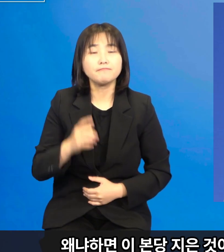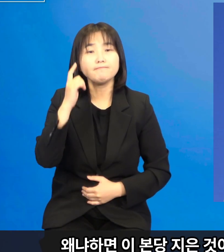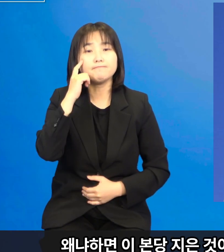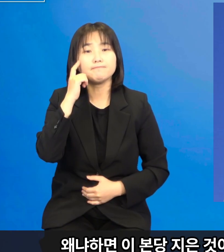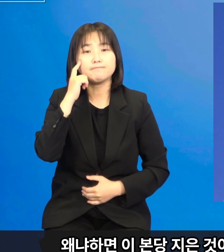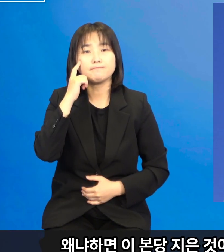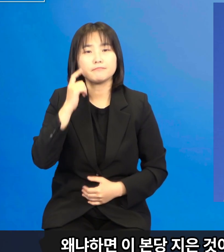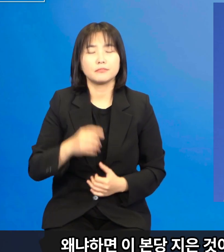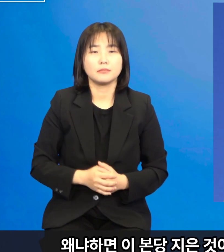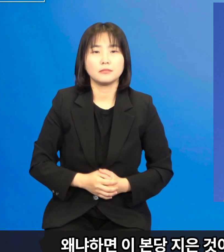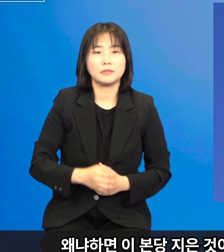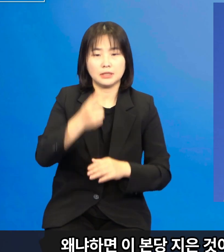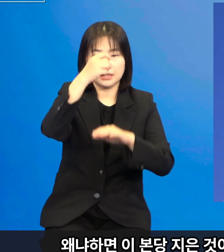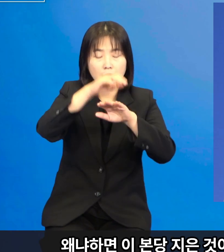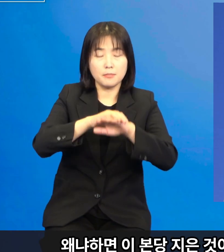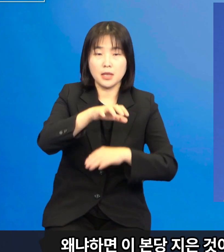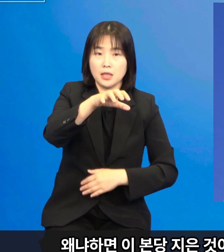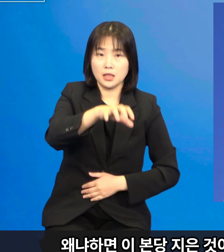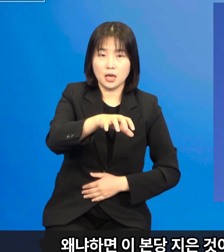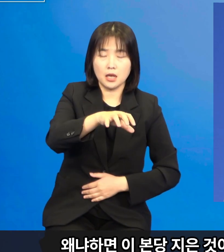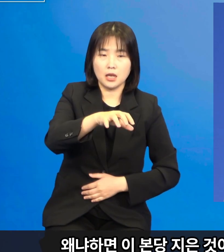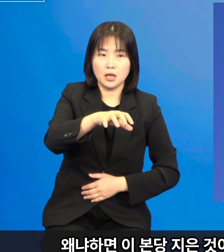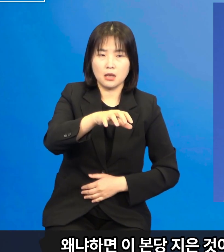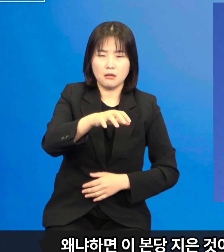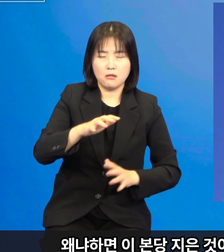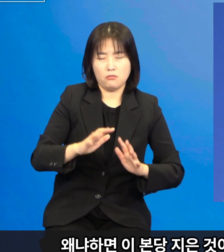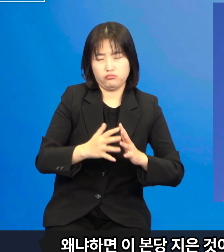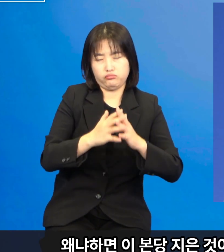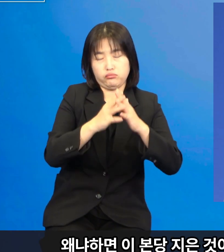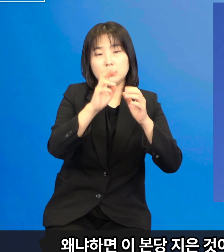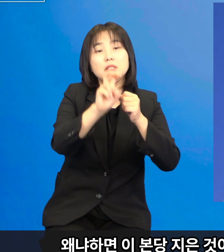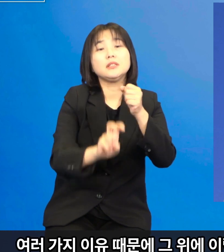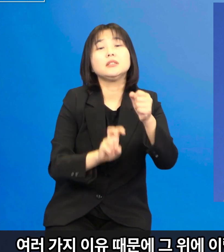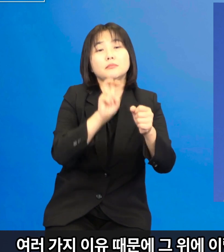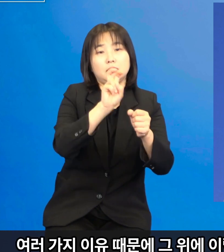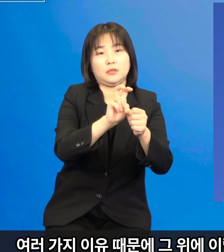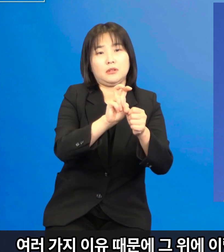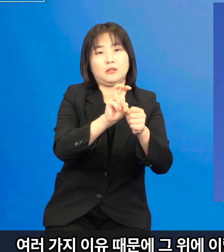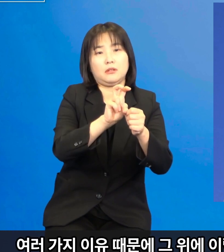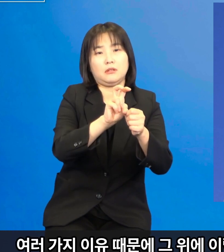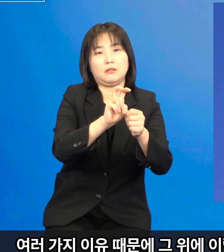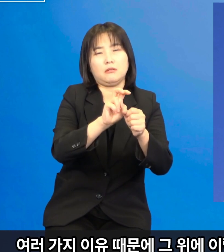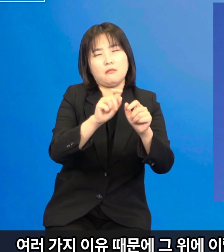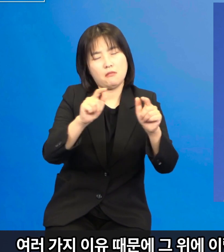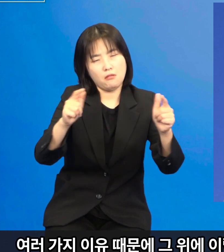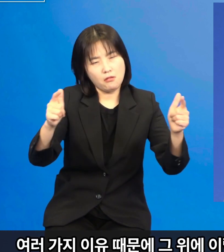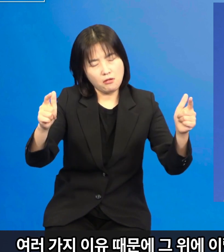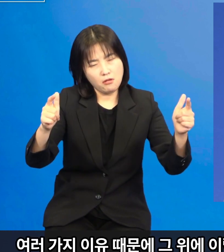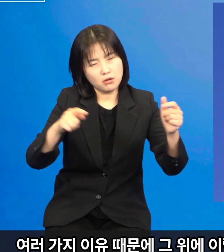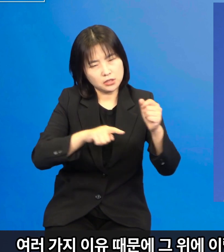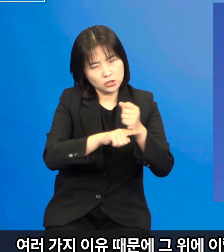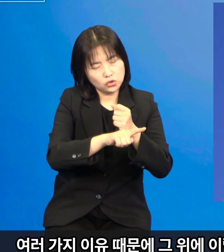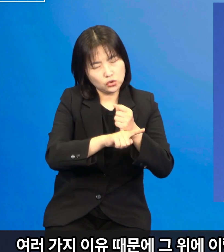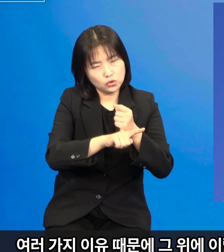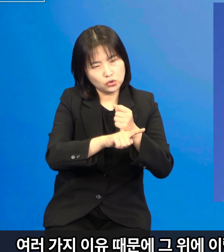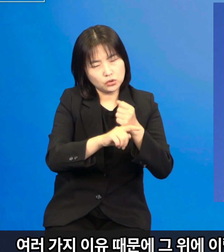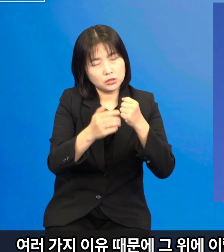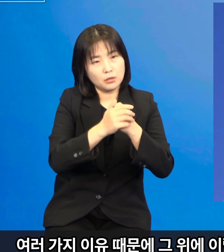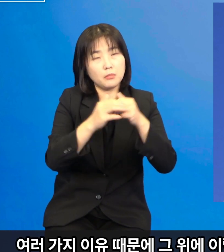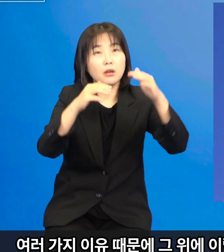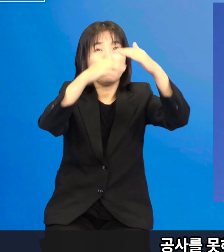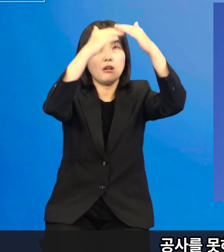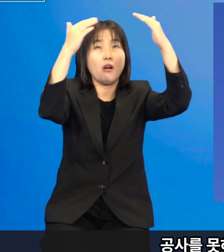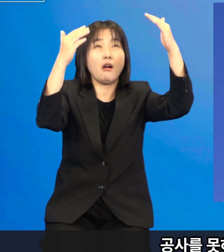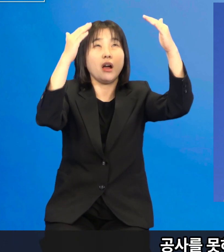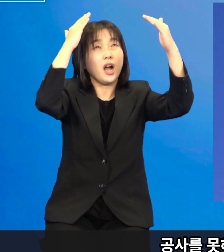왜냐하면 이 본당 지은 것이 이제 20년이 되어 가는데 여러 가지 이유 때문에 그 위에 이렇게 시커멓게 되어 있는 이